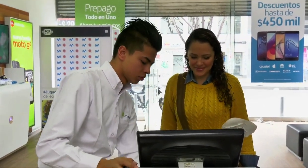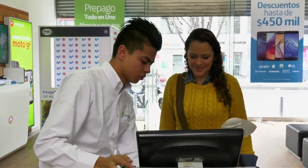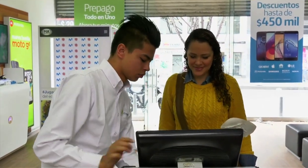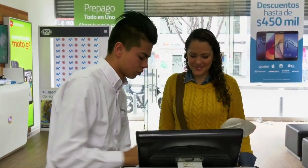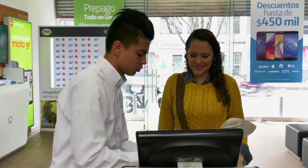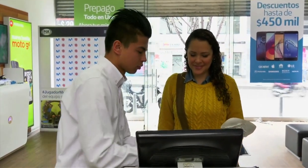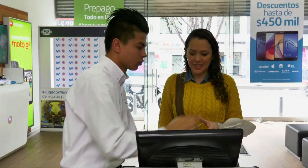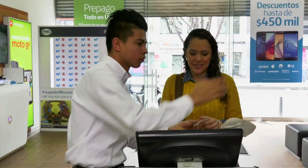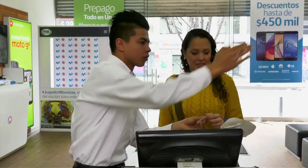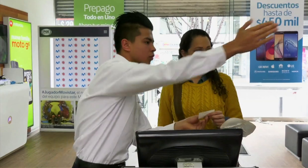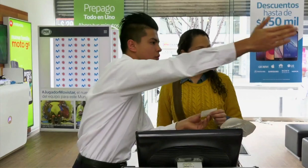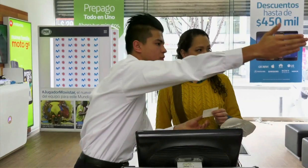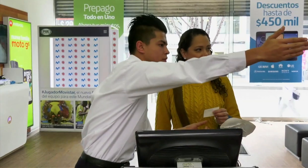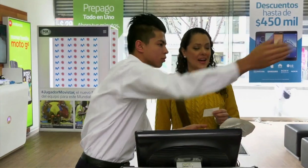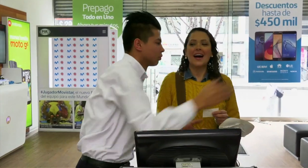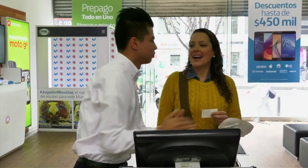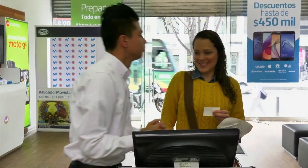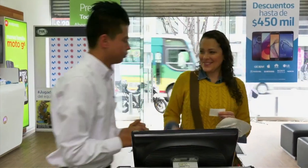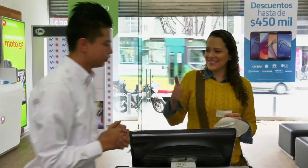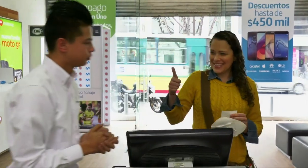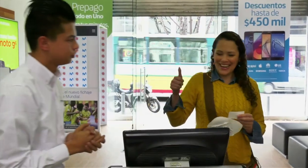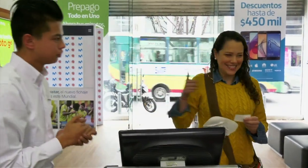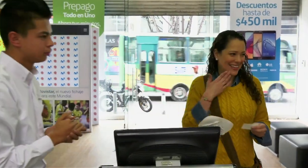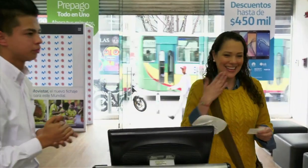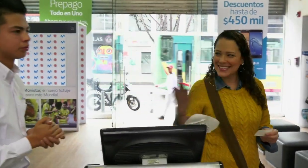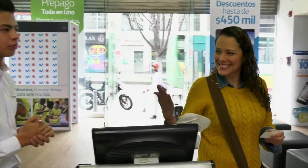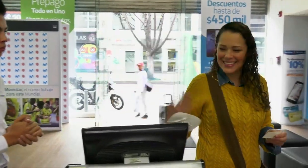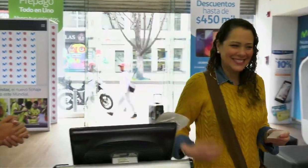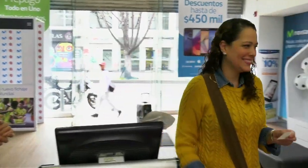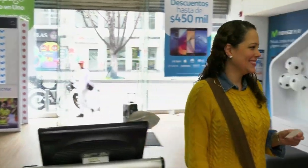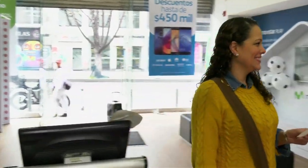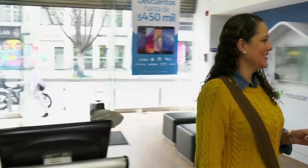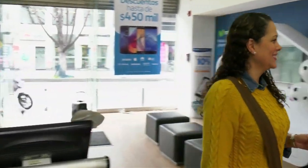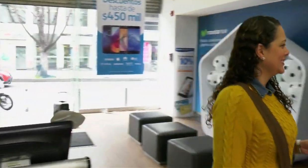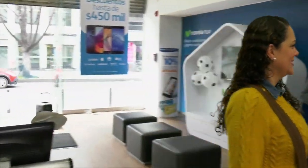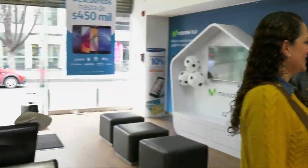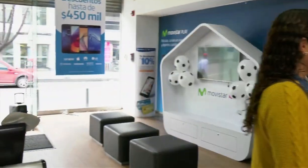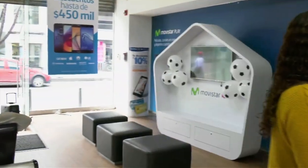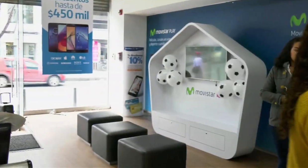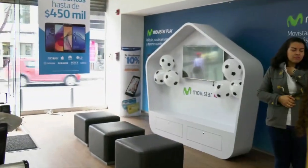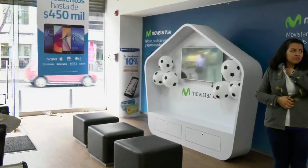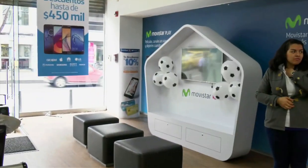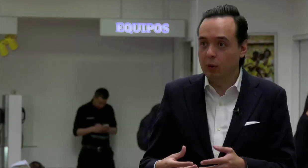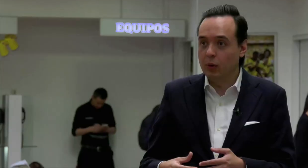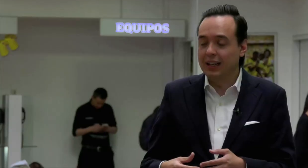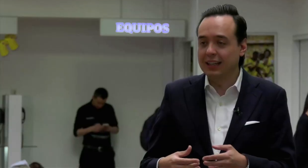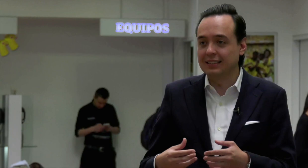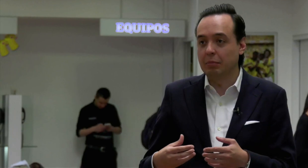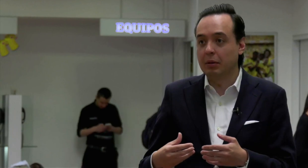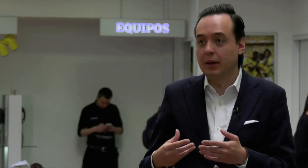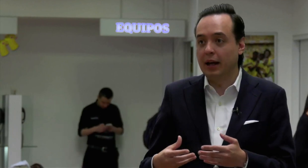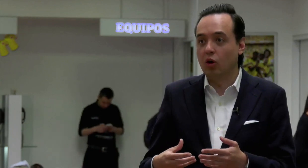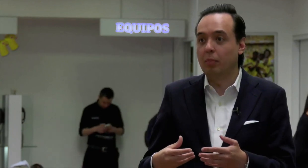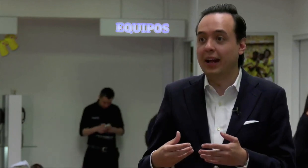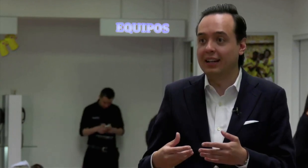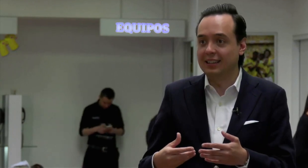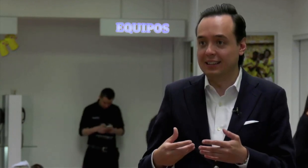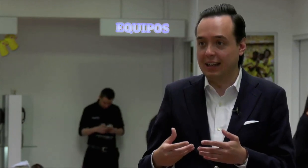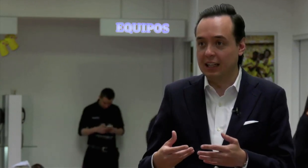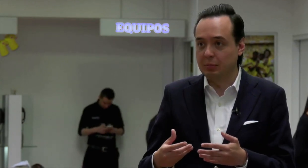prioritario y lo segundo que se hace es que hay una tableta, un dispositivo móvil que está preparado para atender a las